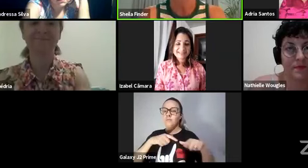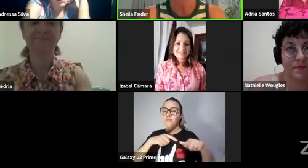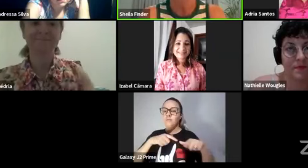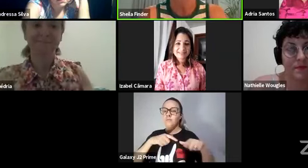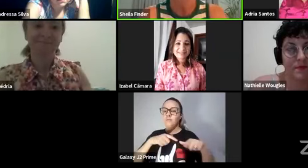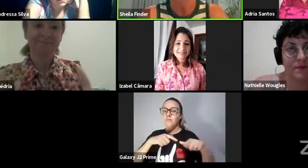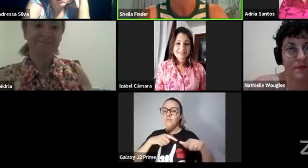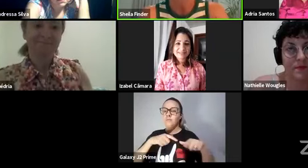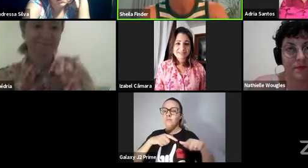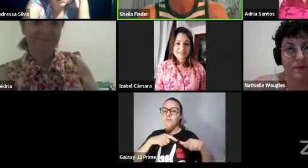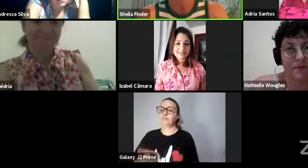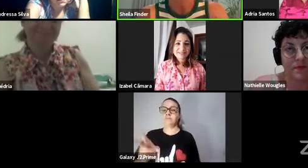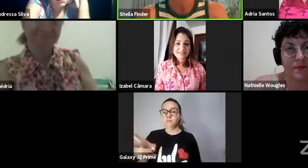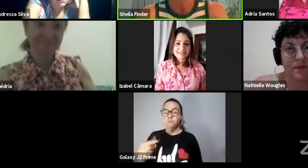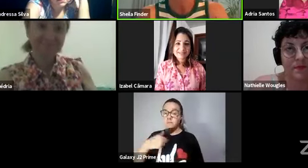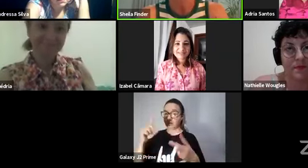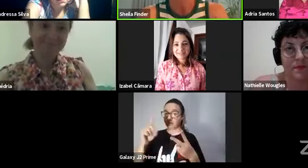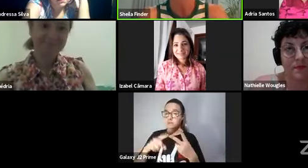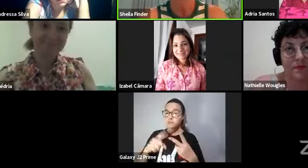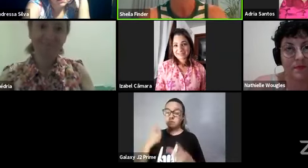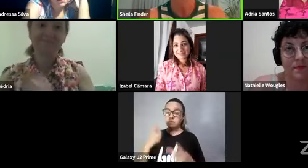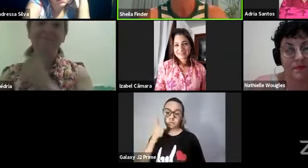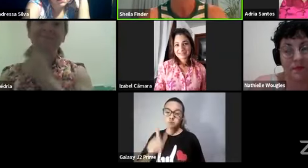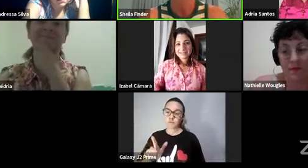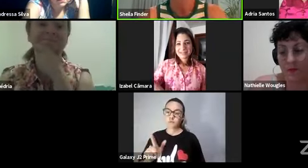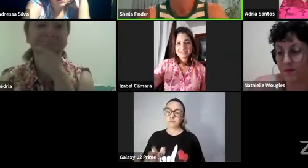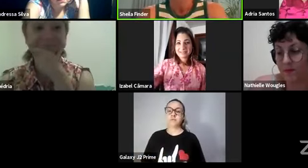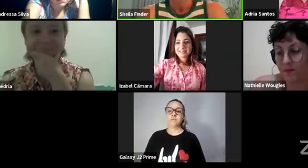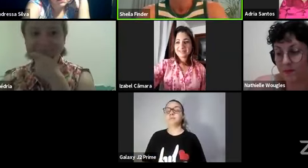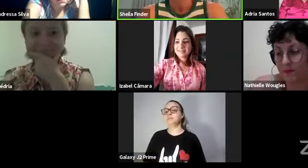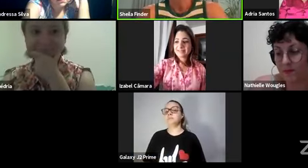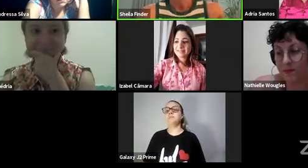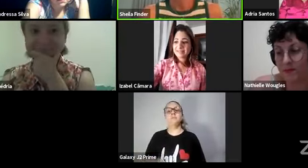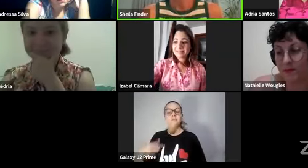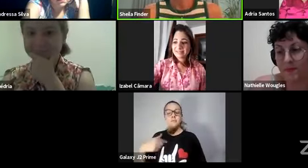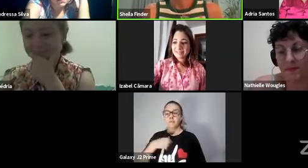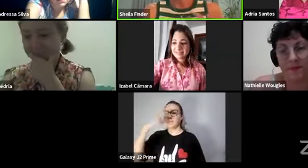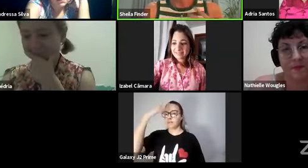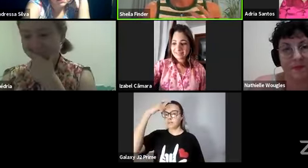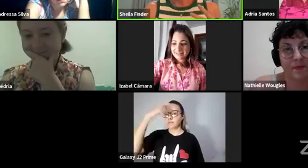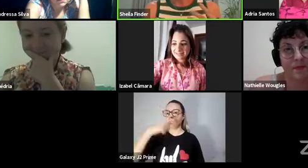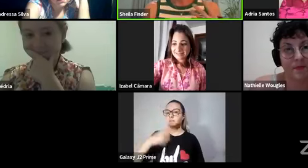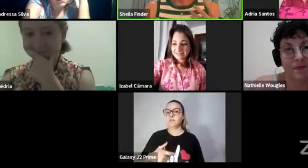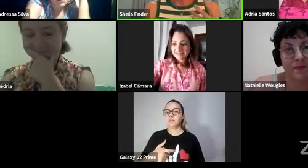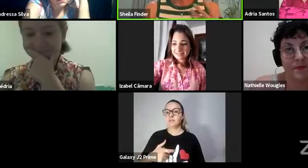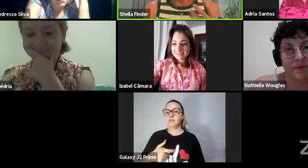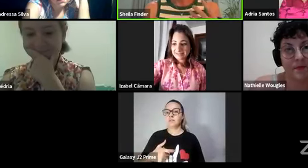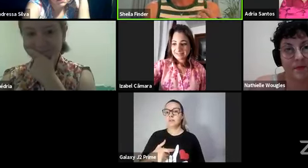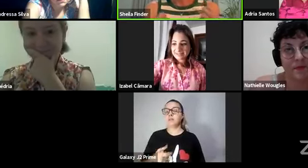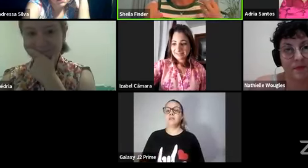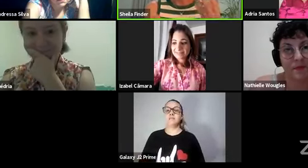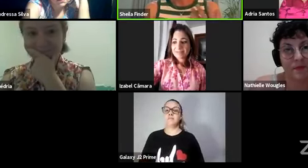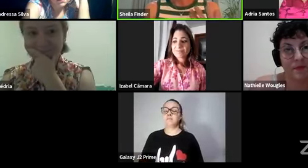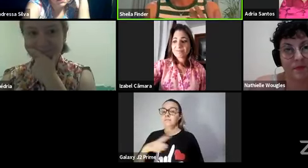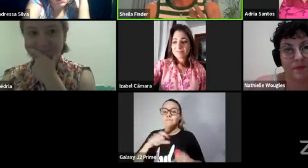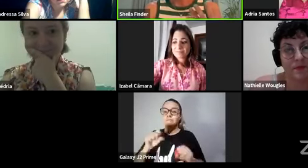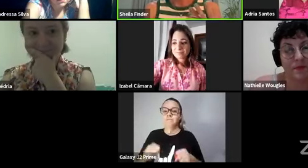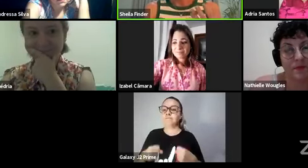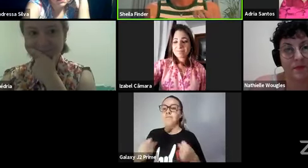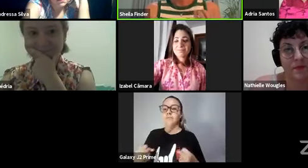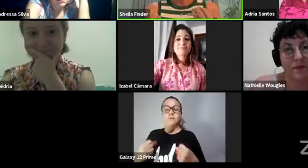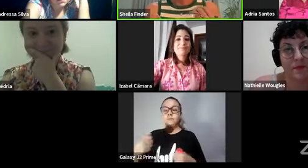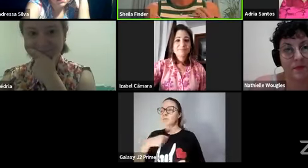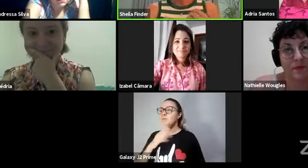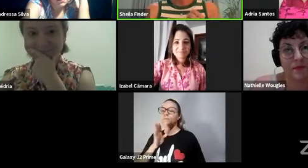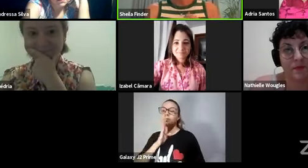minha segunda chance de me permitir de ver que realmente a gente tem uma força que a gente não conhece.